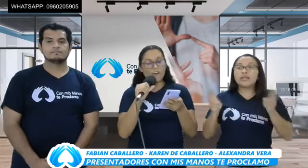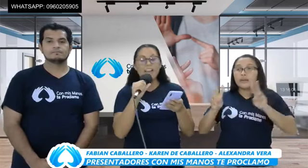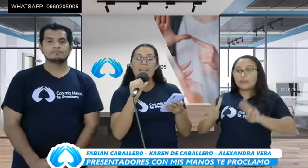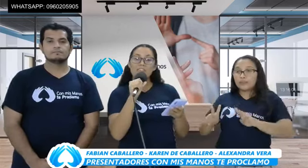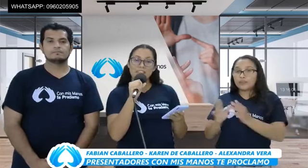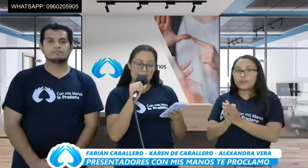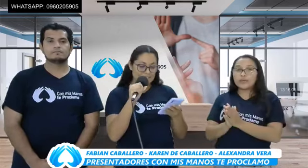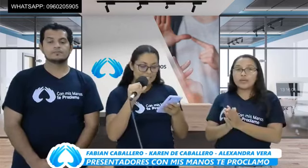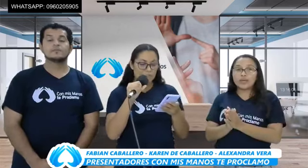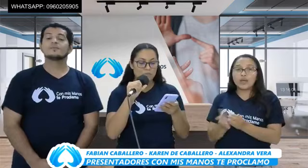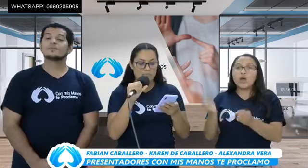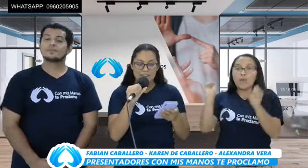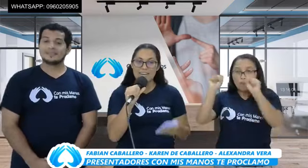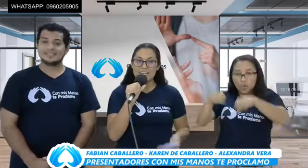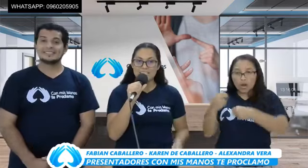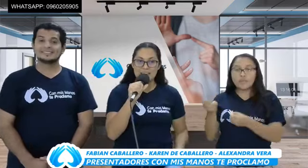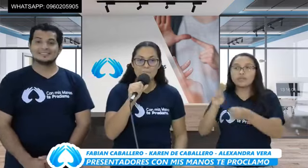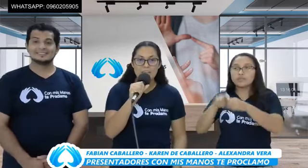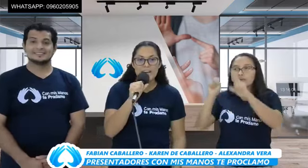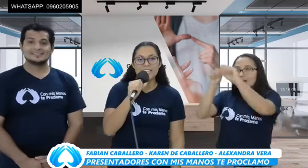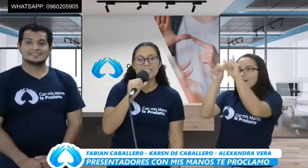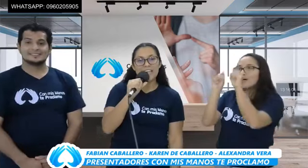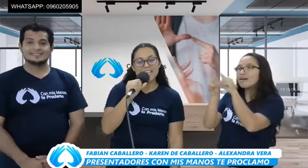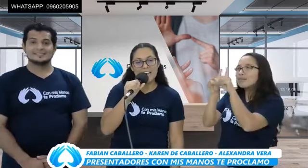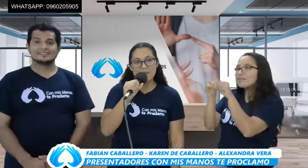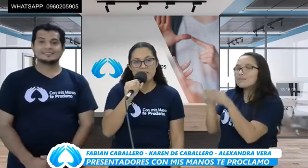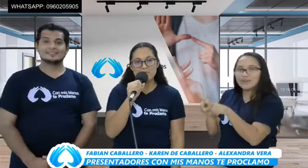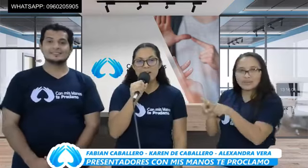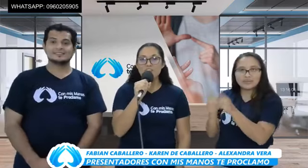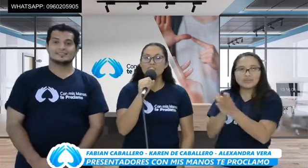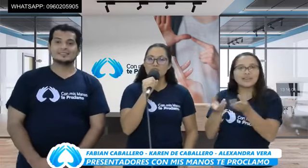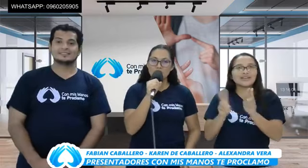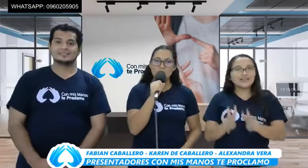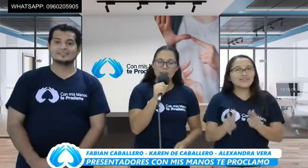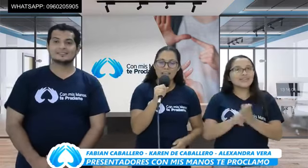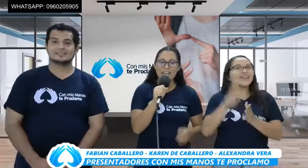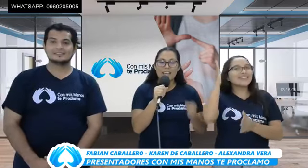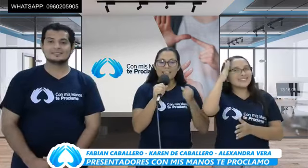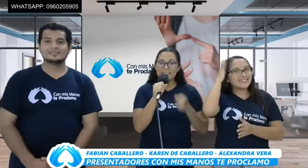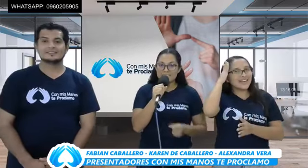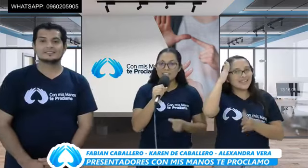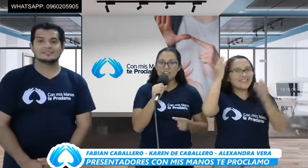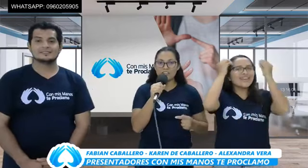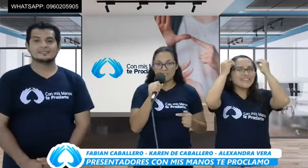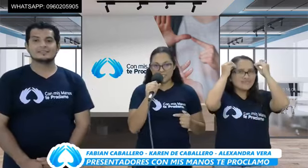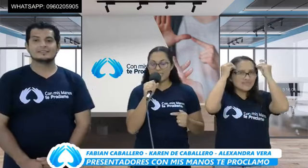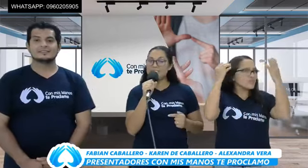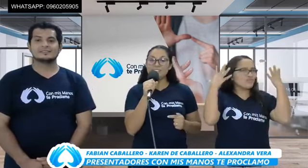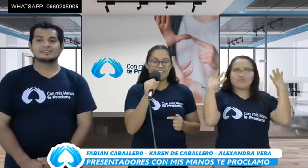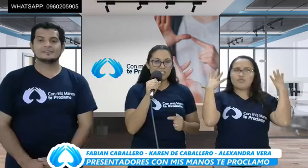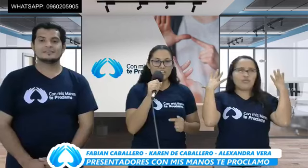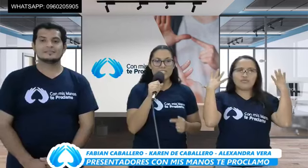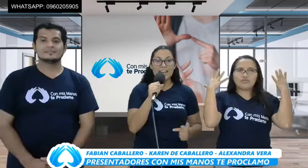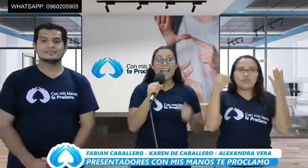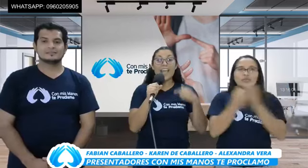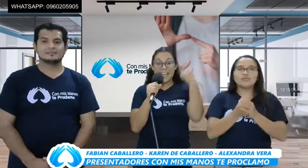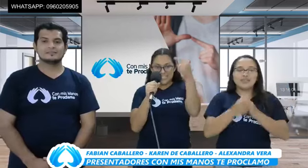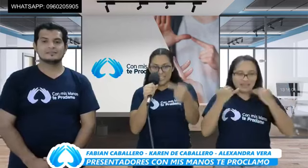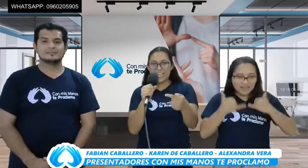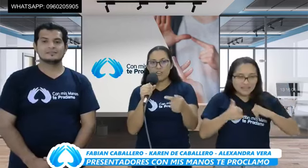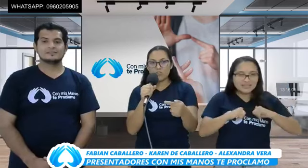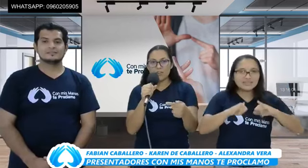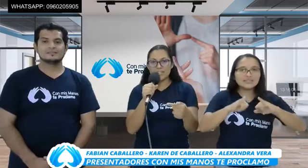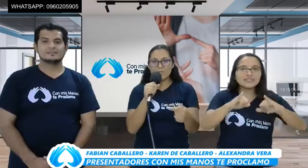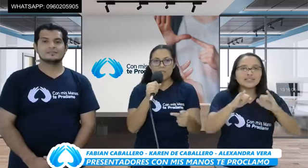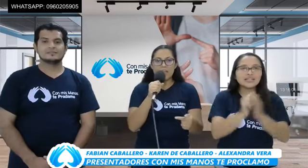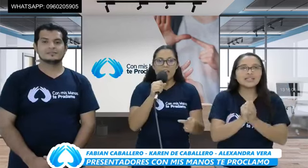que toda la audiencia podrá realizar. Así que ya saben, mis hermanos, no se olviden de sintonizar